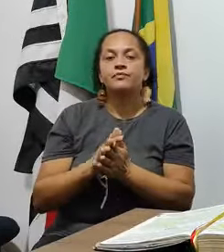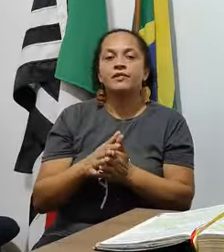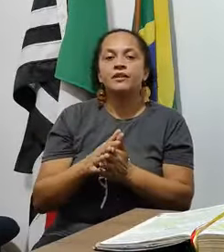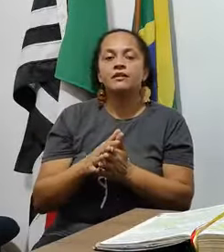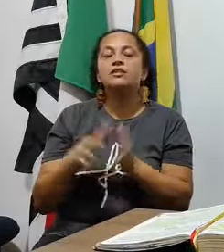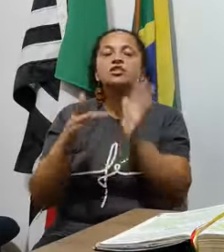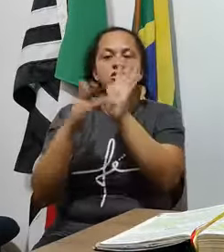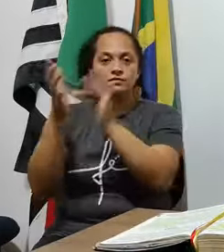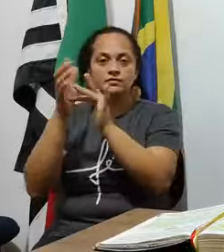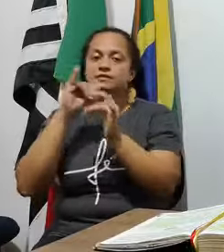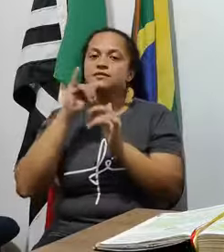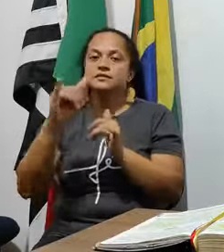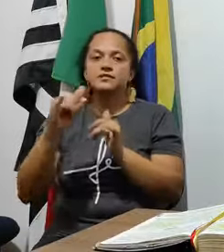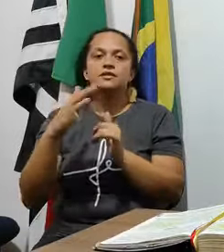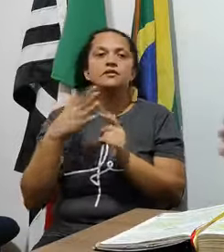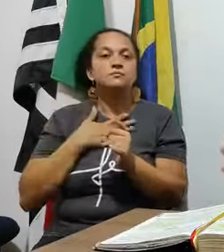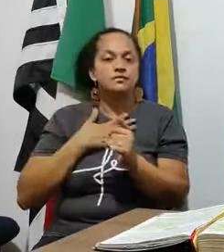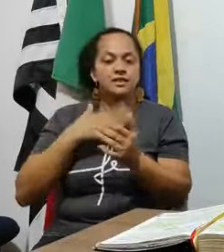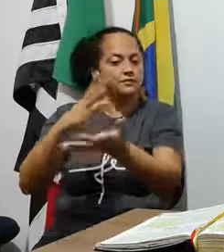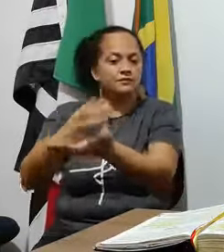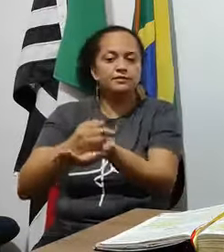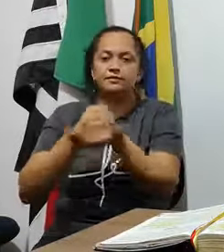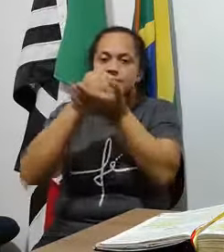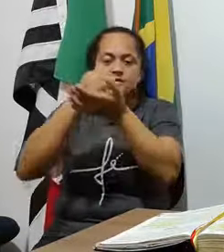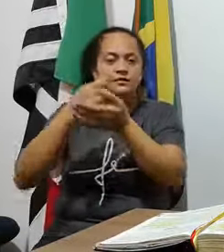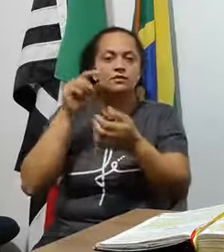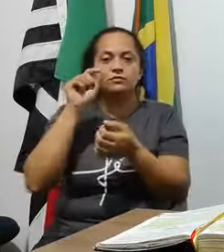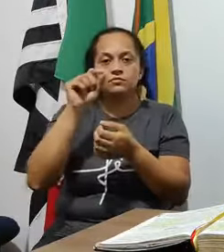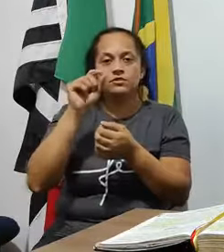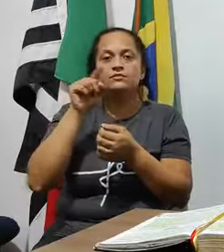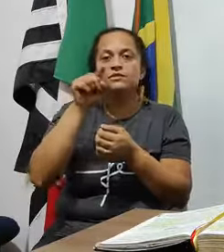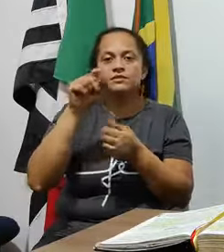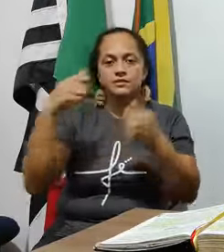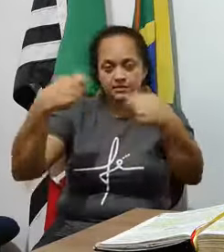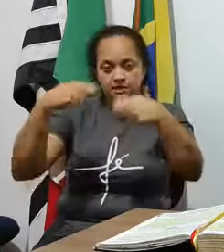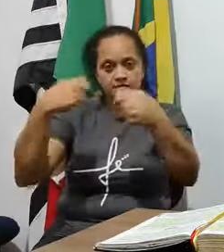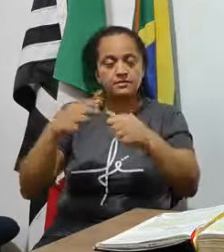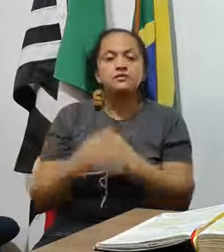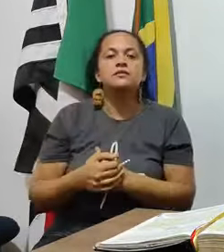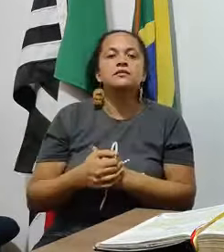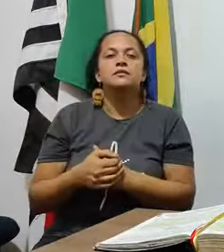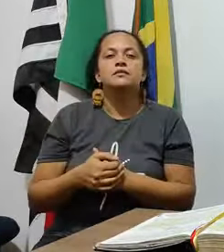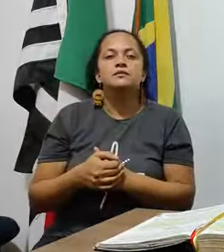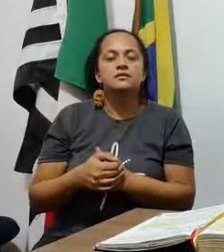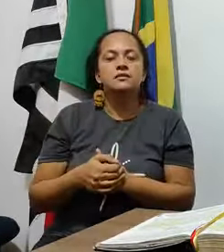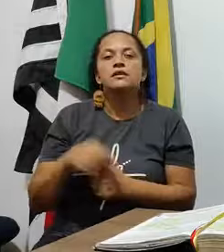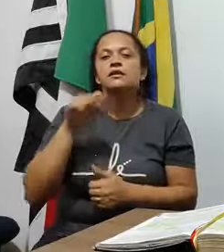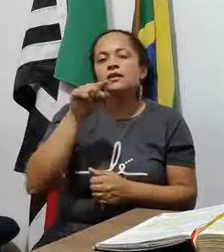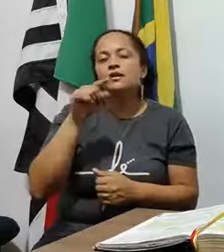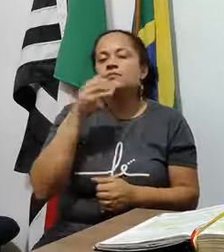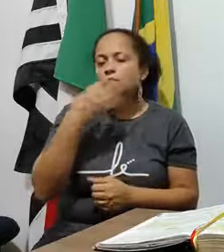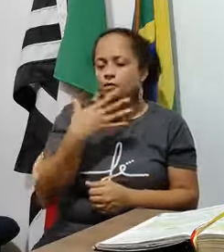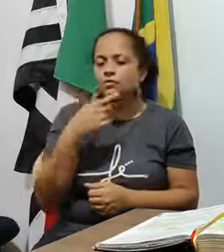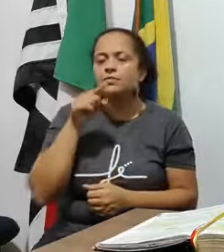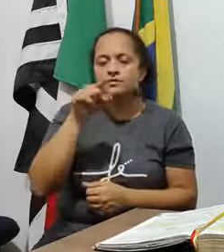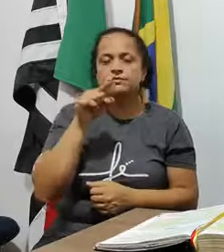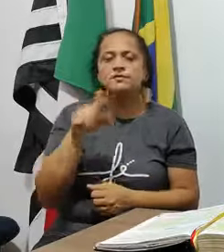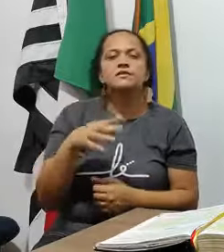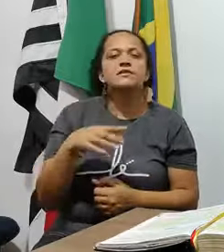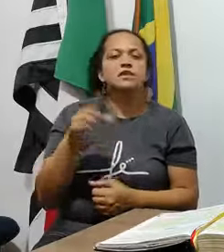basta, é fundamental para que você possa, nesses momentos de dificuldade,